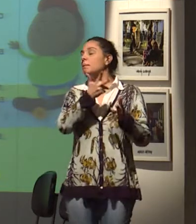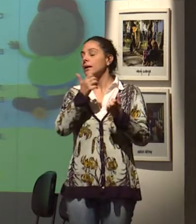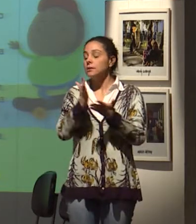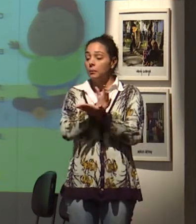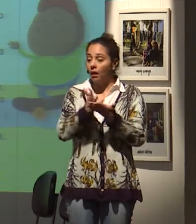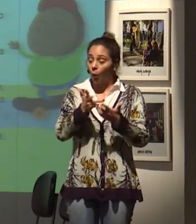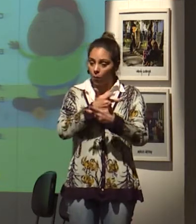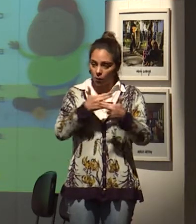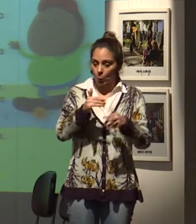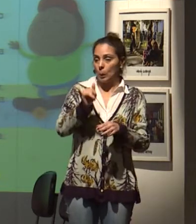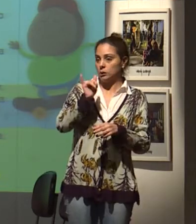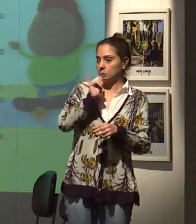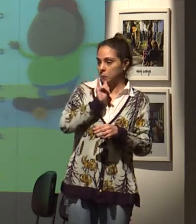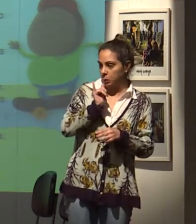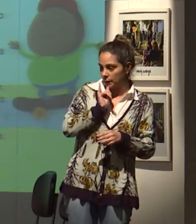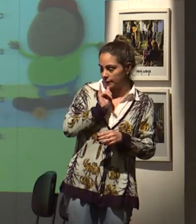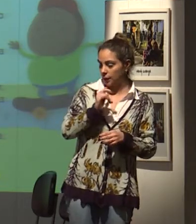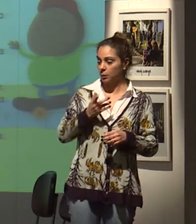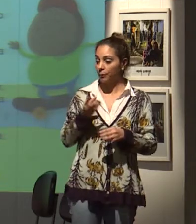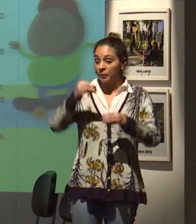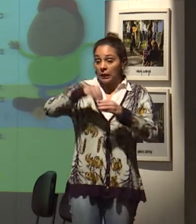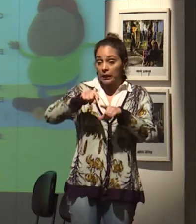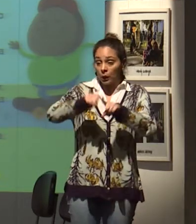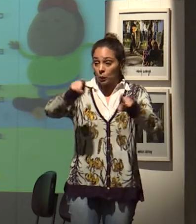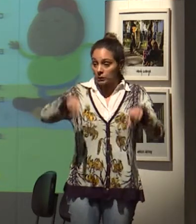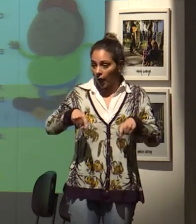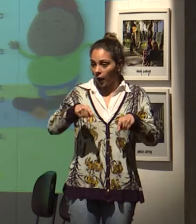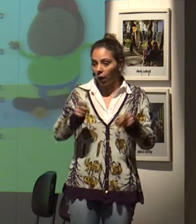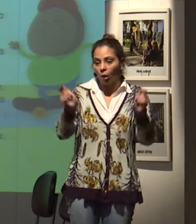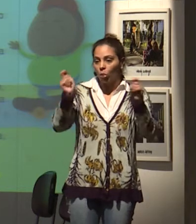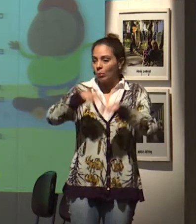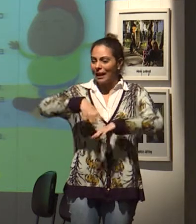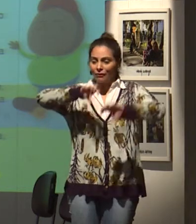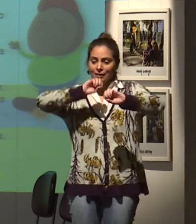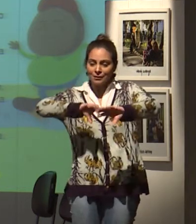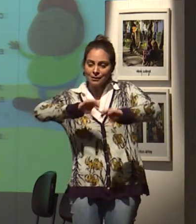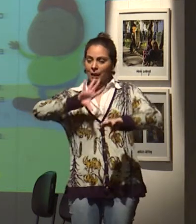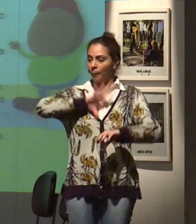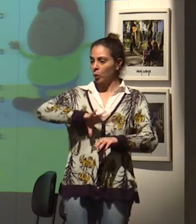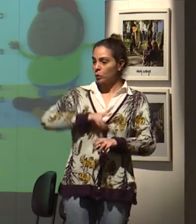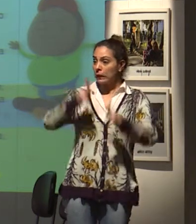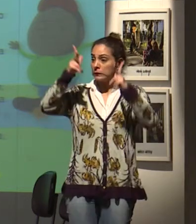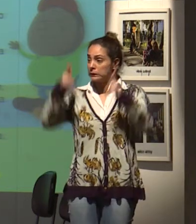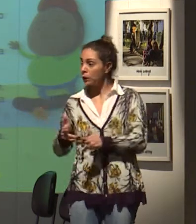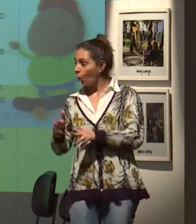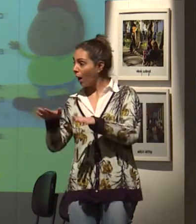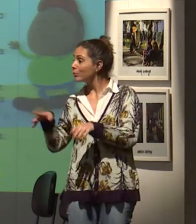Foi quando eu consegui perceber algumas coisas, como por exemplo, dentro de sala de aula não dava para ensinar